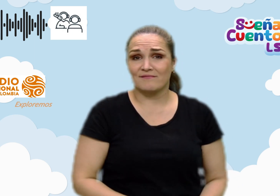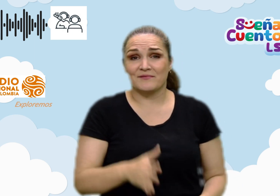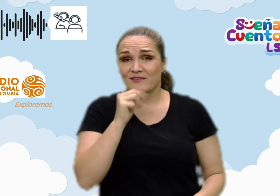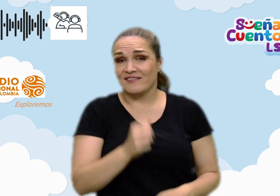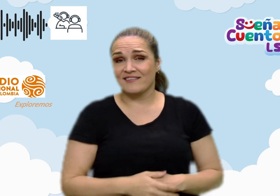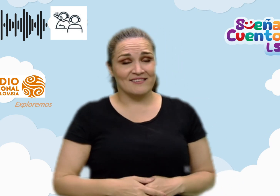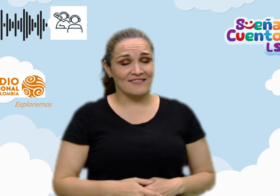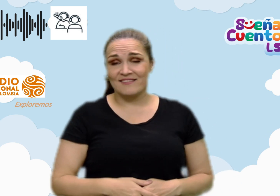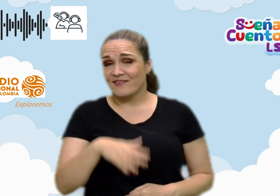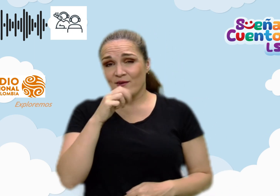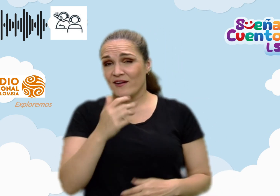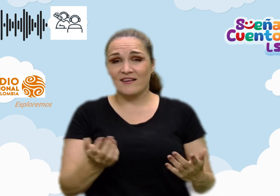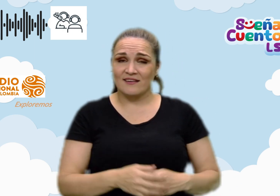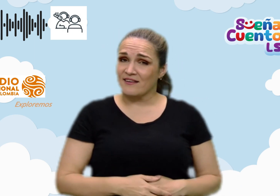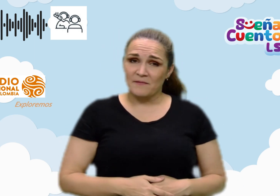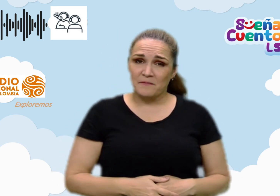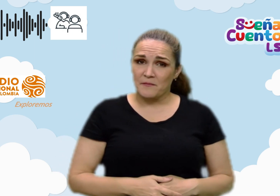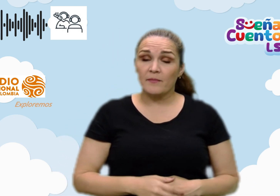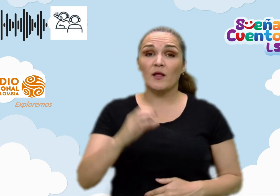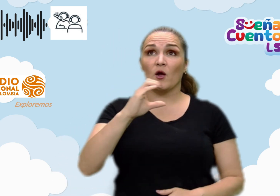sordos. No hay.